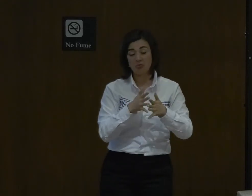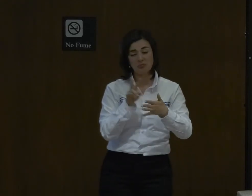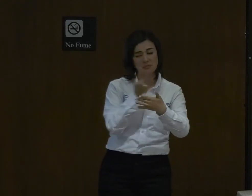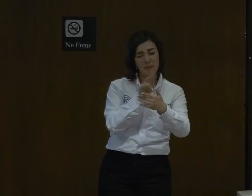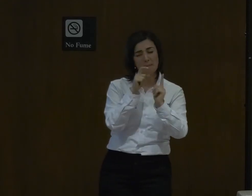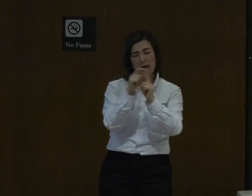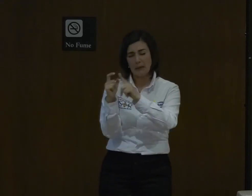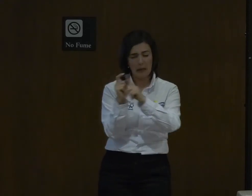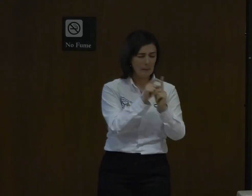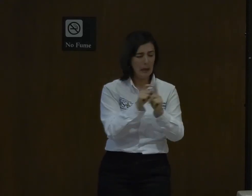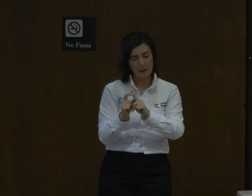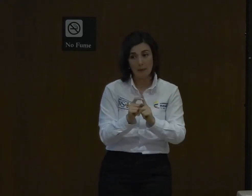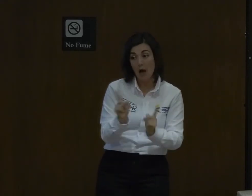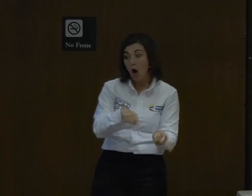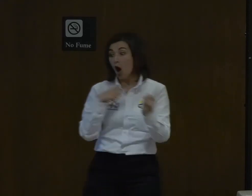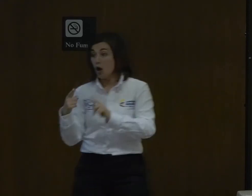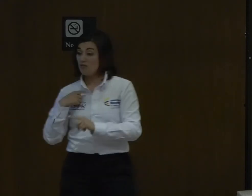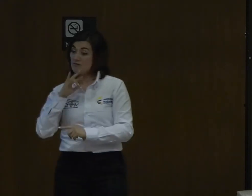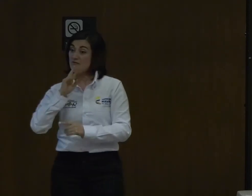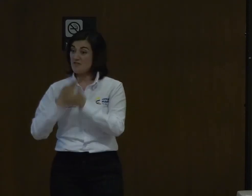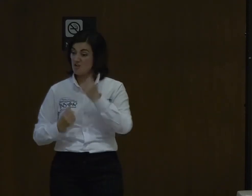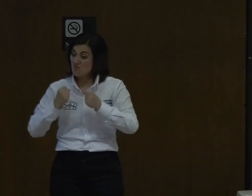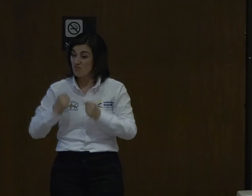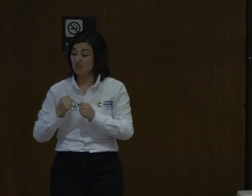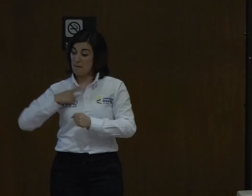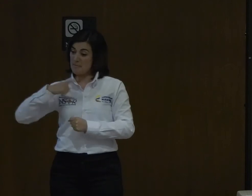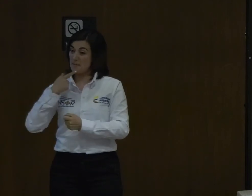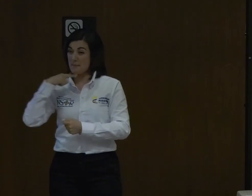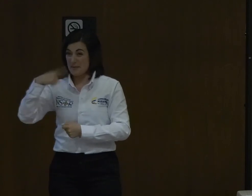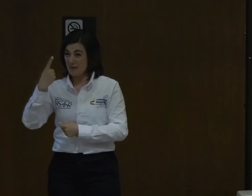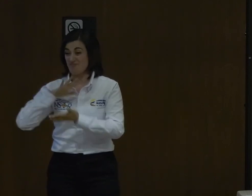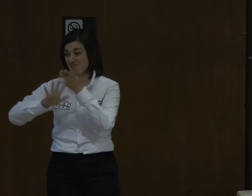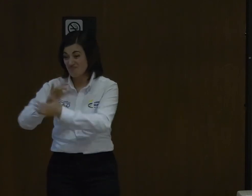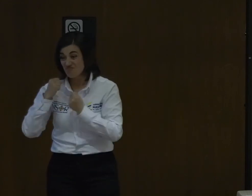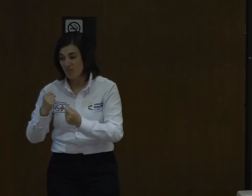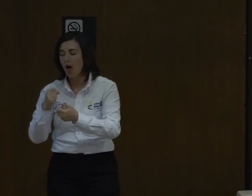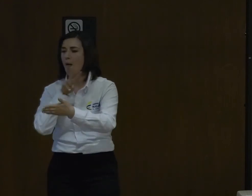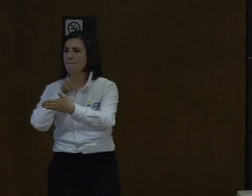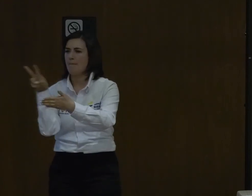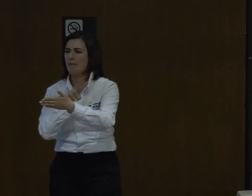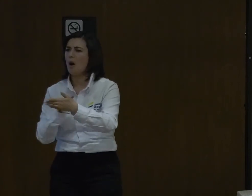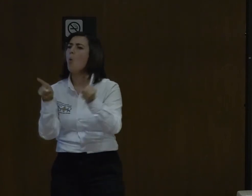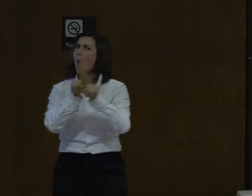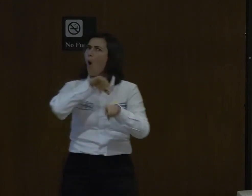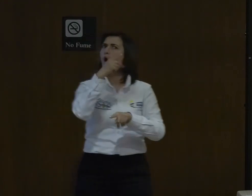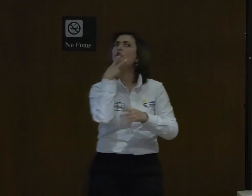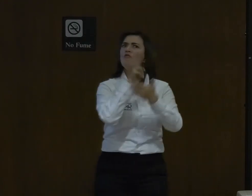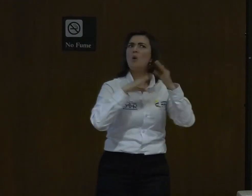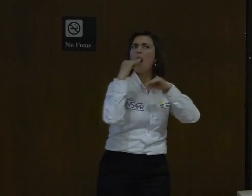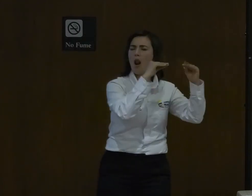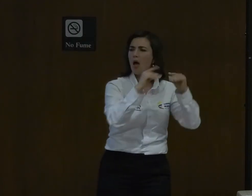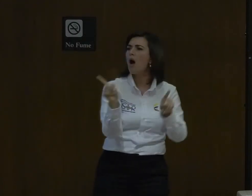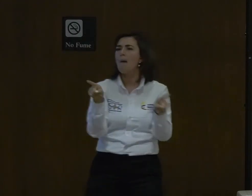se comportan más como las personas que leen en su primera lengua. De manera que esto también proporciona